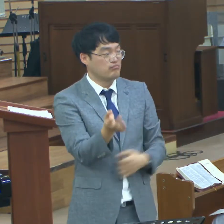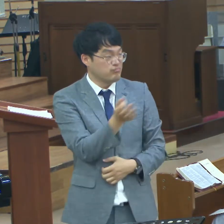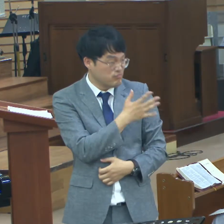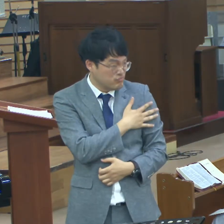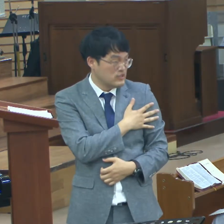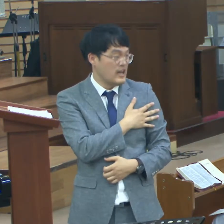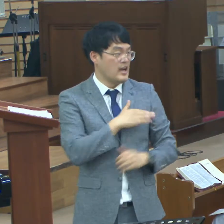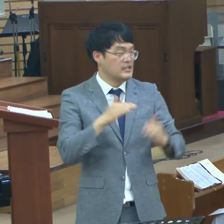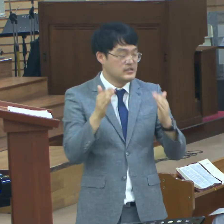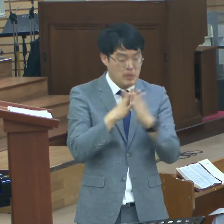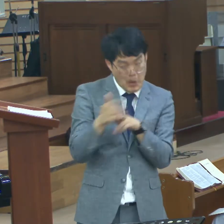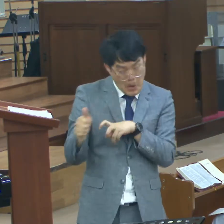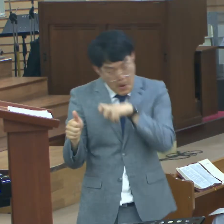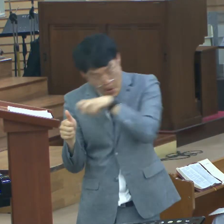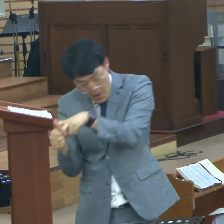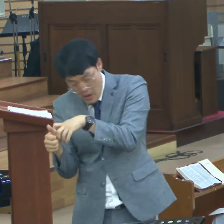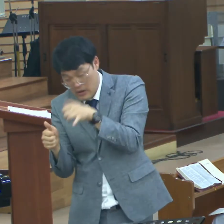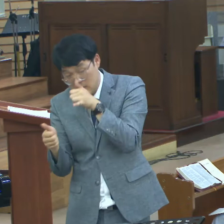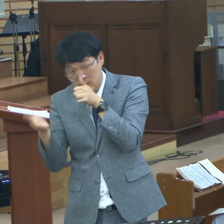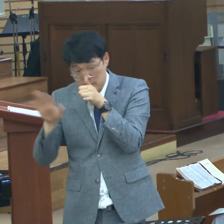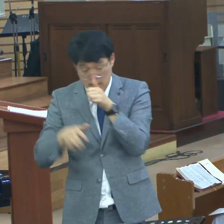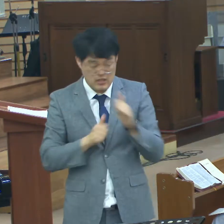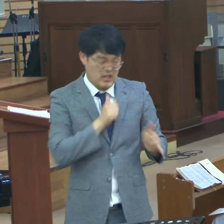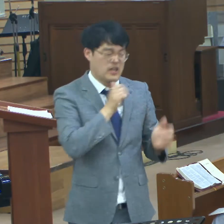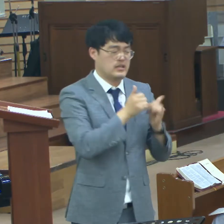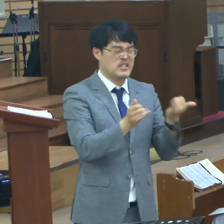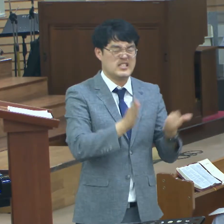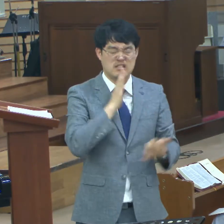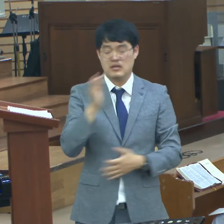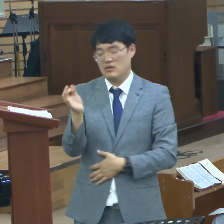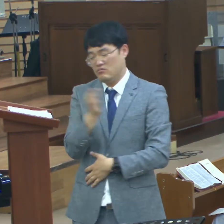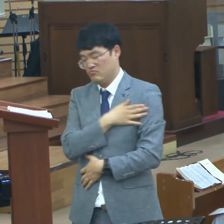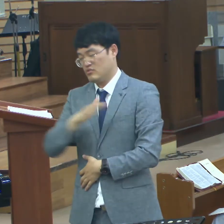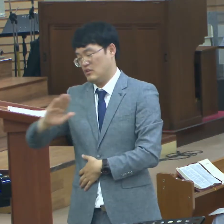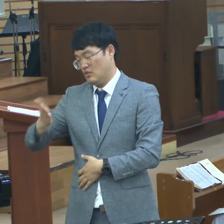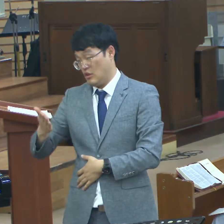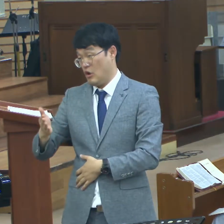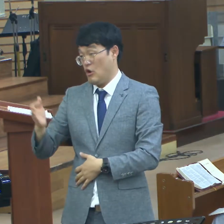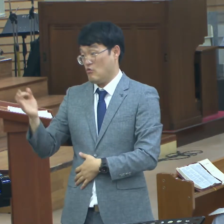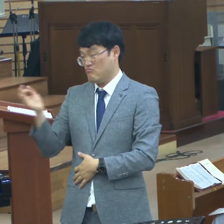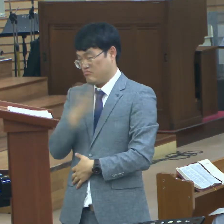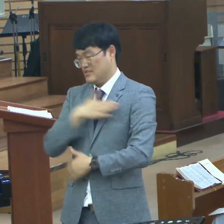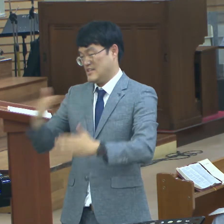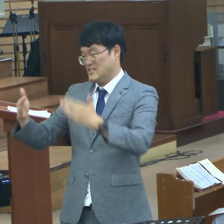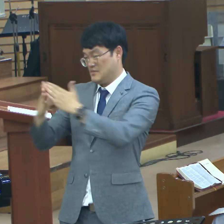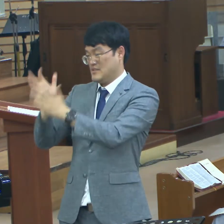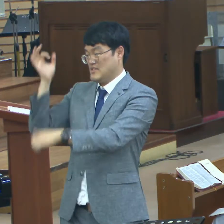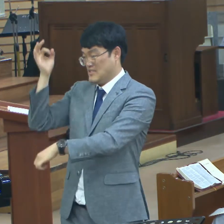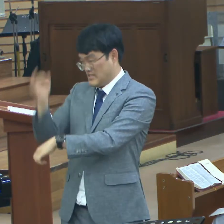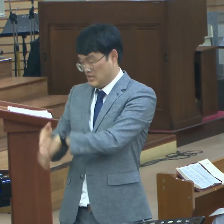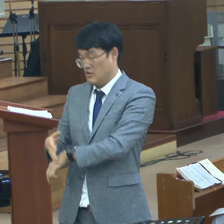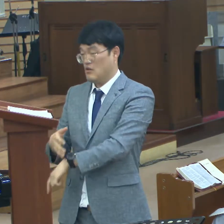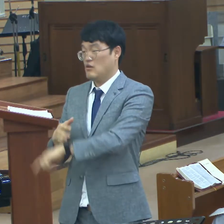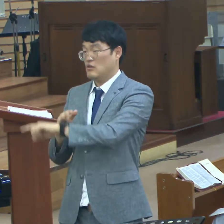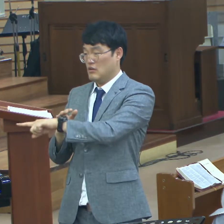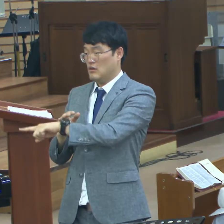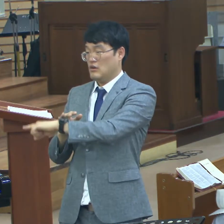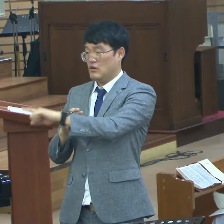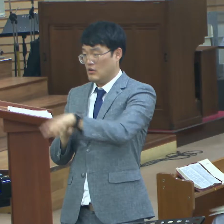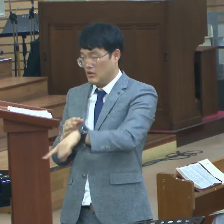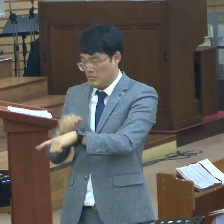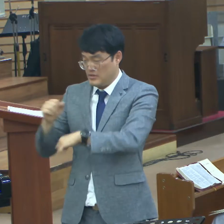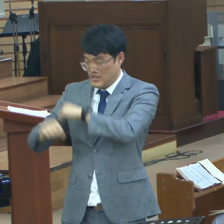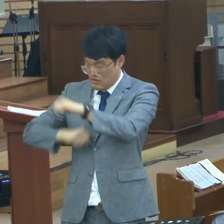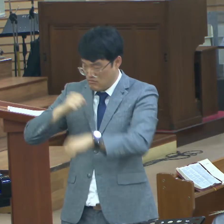있지만 가난한 자가 진정한 부자가 돼서 그 부잣집을 매입해가지고 그 아버지를 자유하게 할 수 있는